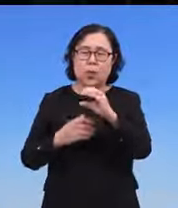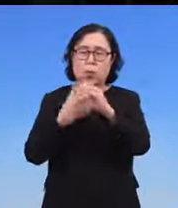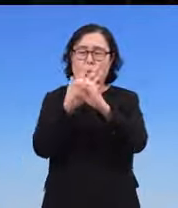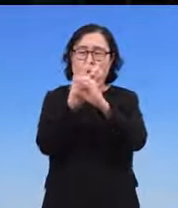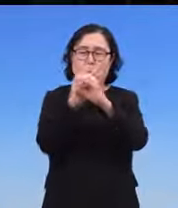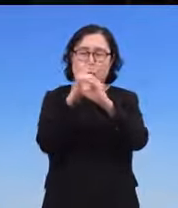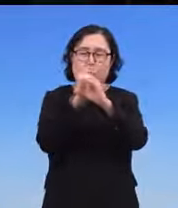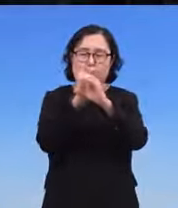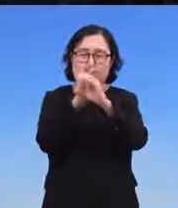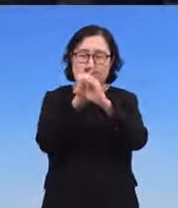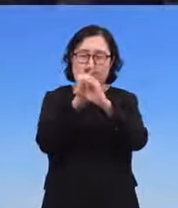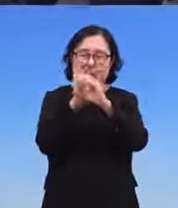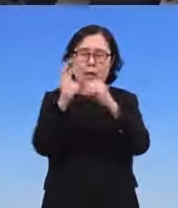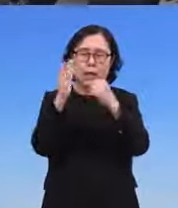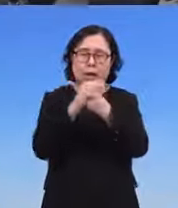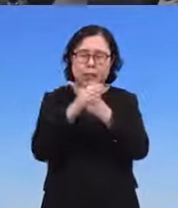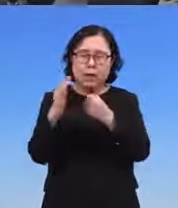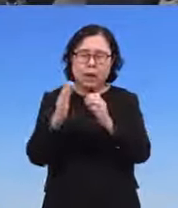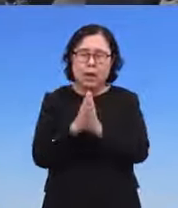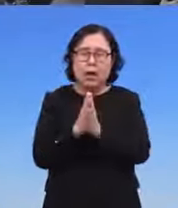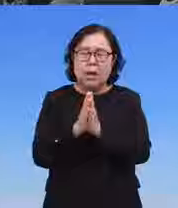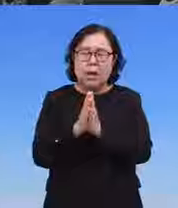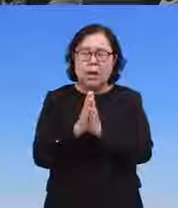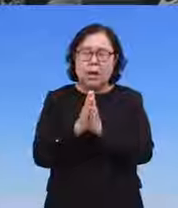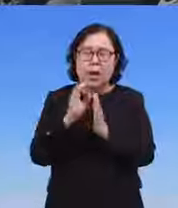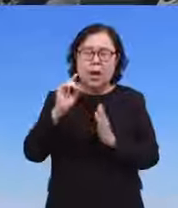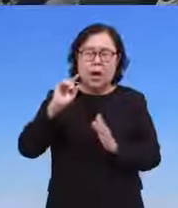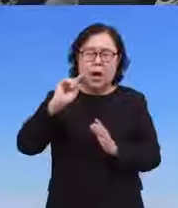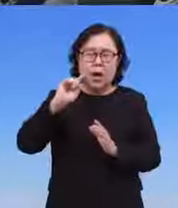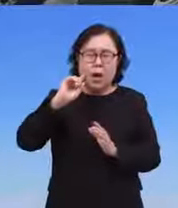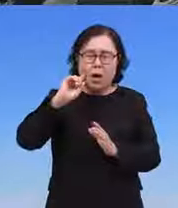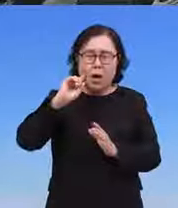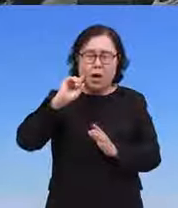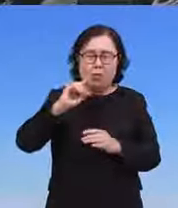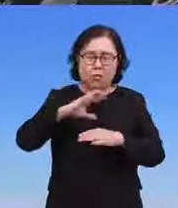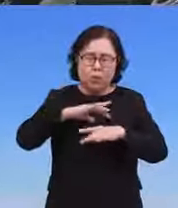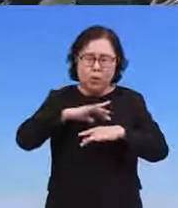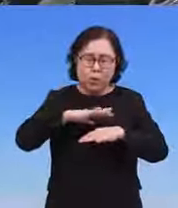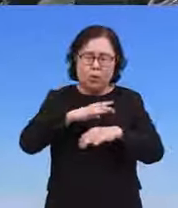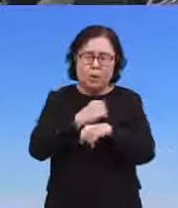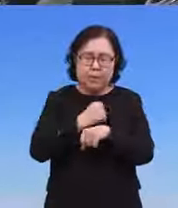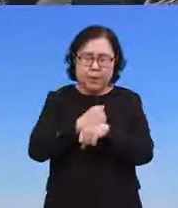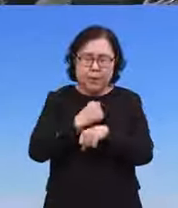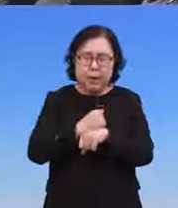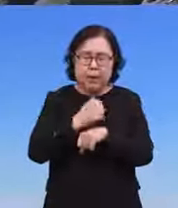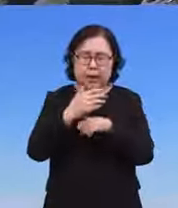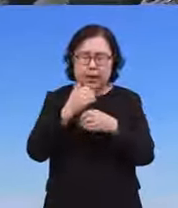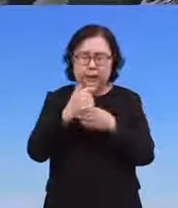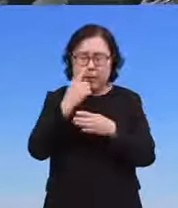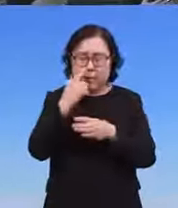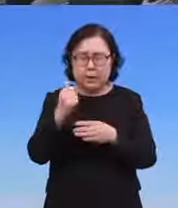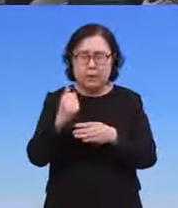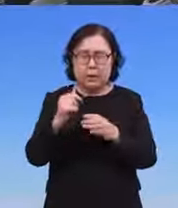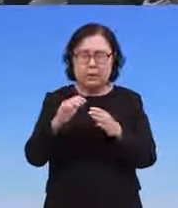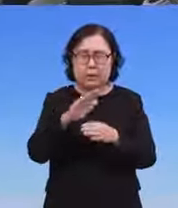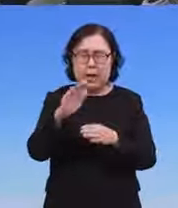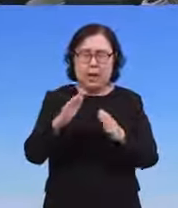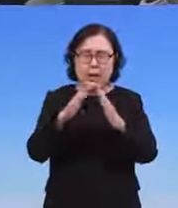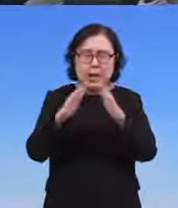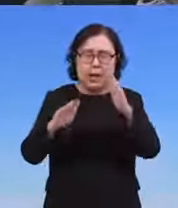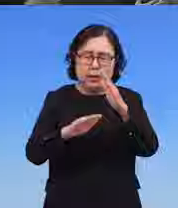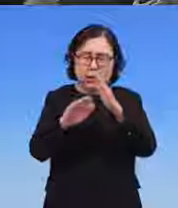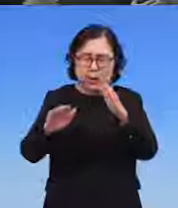코로나 바이러스의 확산으로 말미암아 두려워하는 이 시대에 이 시점에 우리가 난 이 자리에서 우리가 하나님